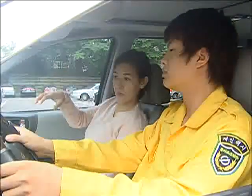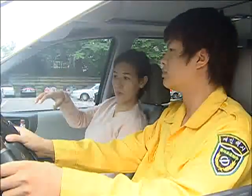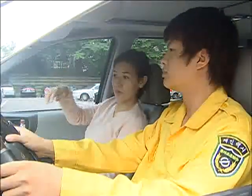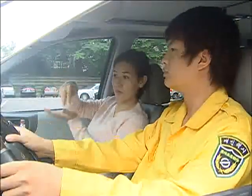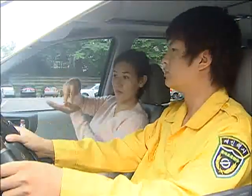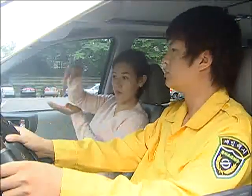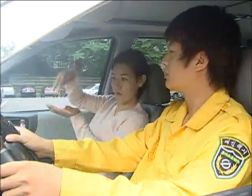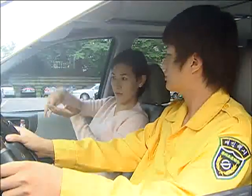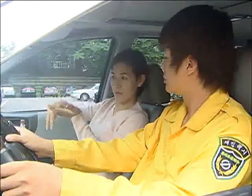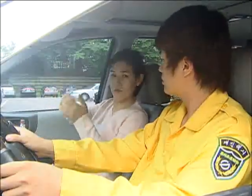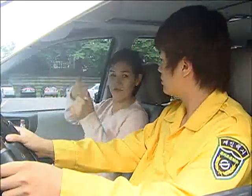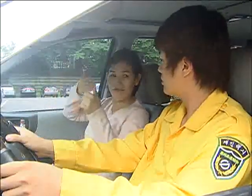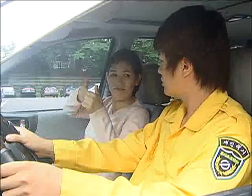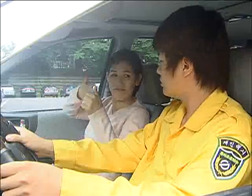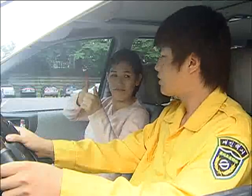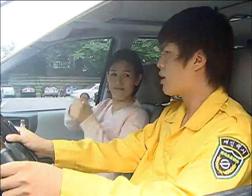저기에 내려주세요.